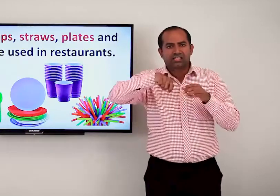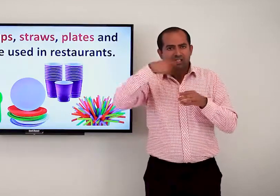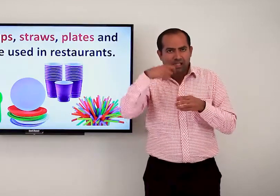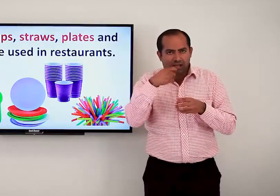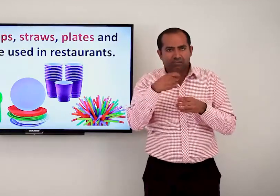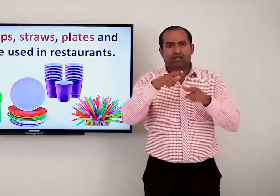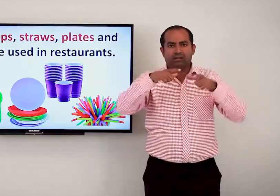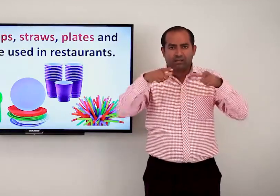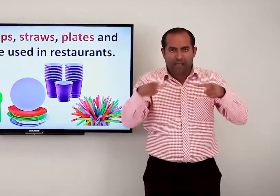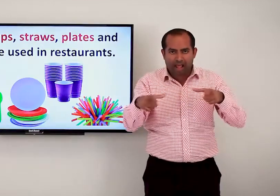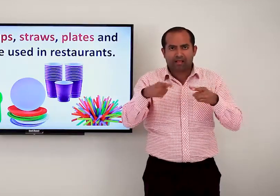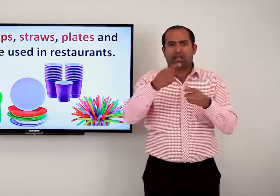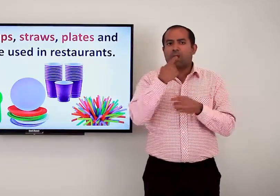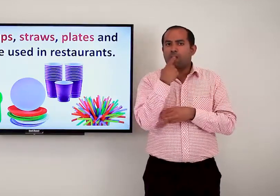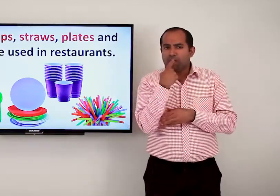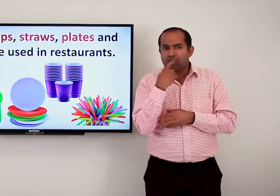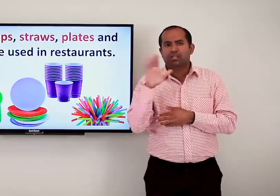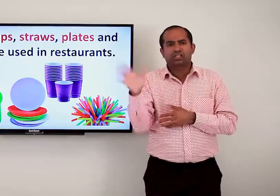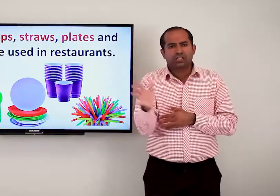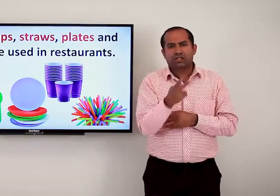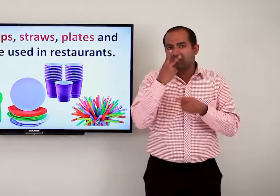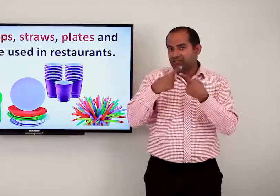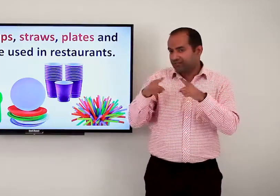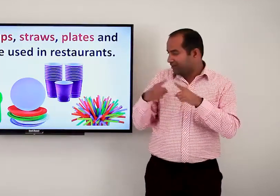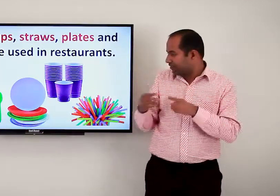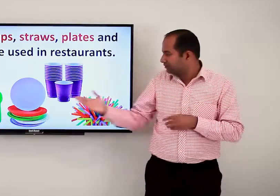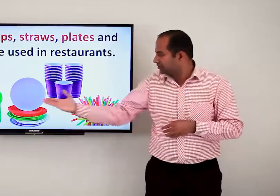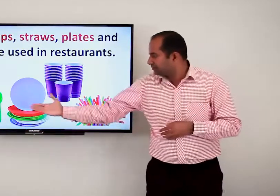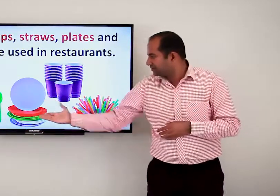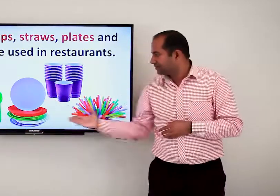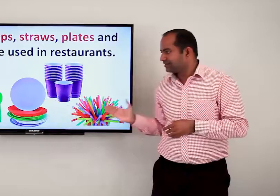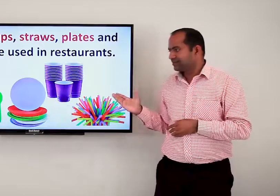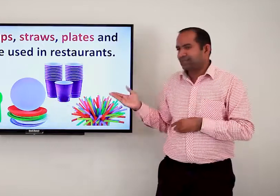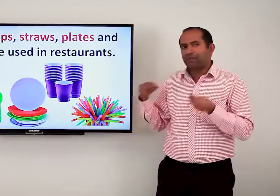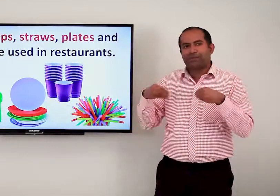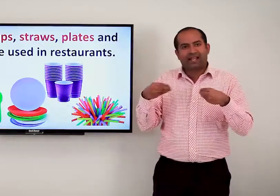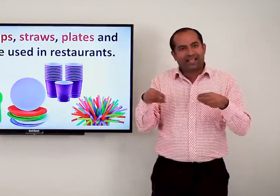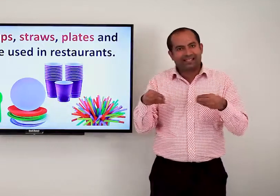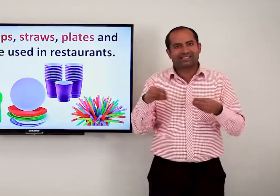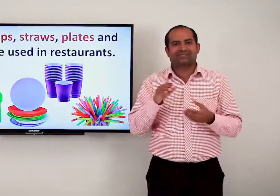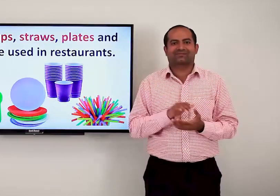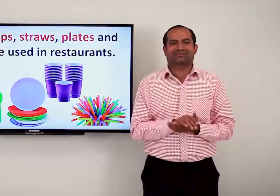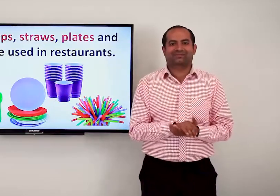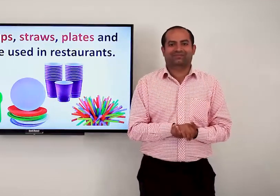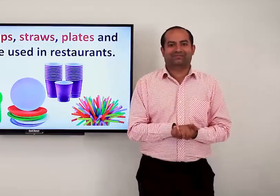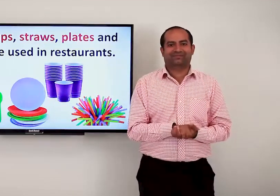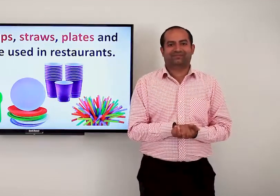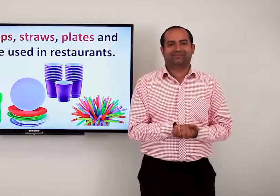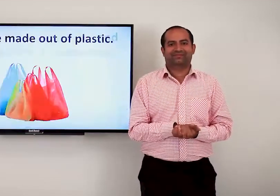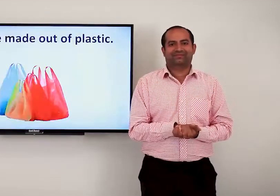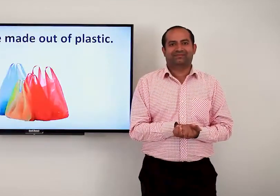चम्मच, प्लेट, ग्लास, ये सब चीजें रेस्टोरेंट में इस्तेमाल होती